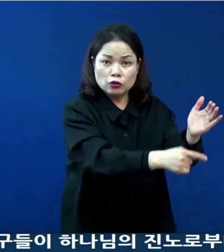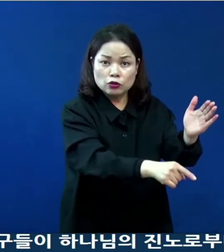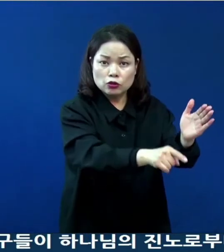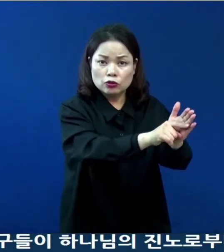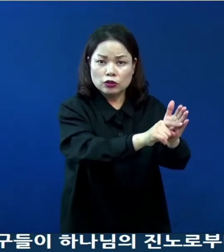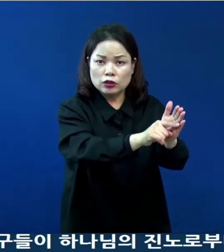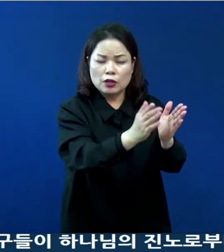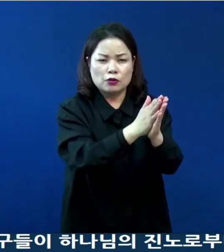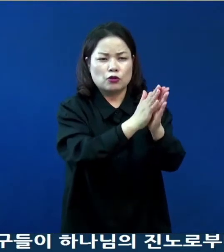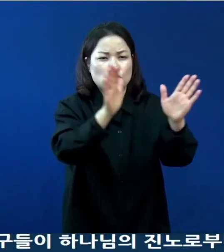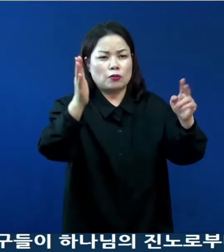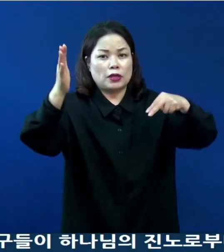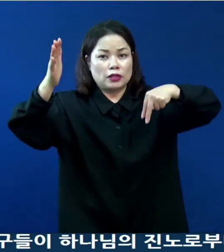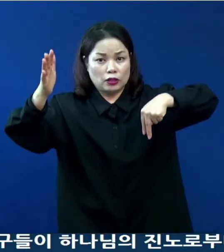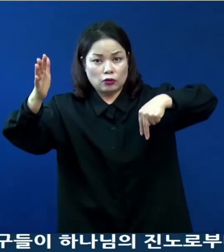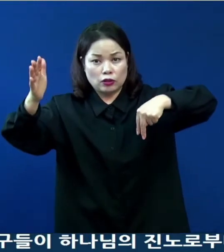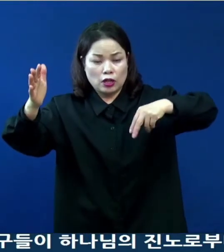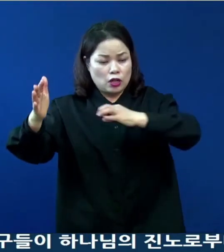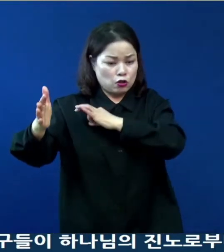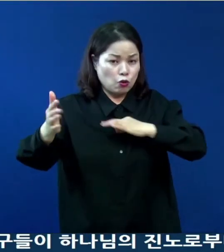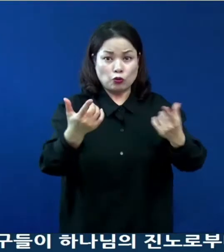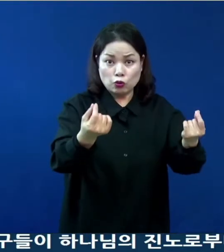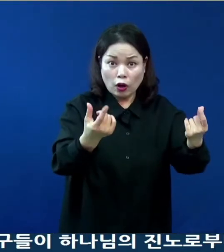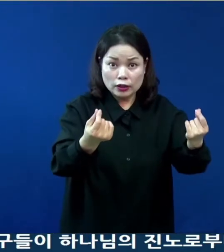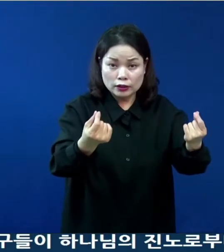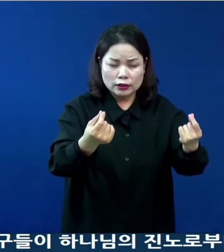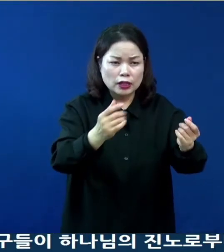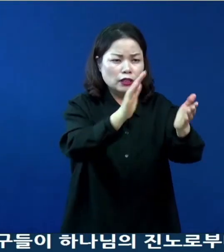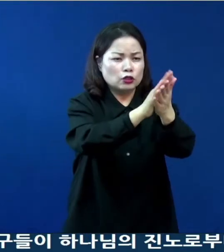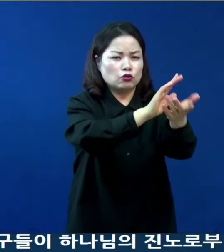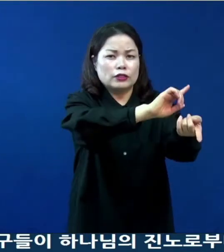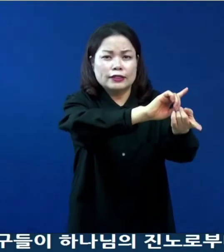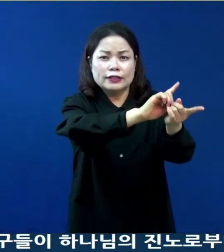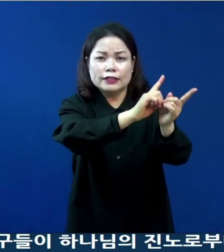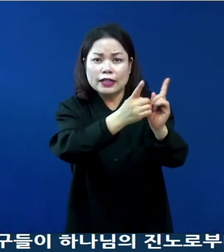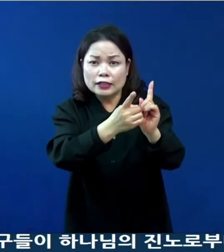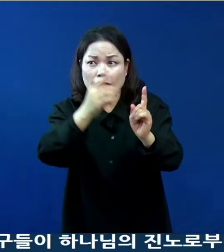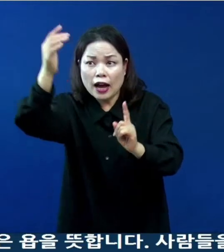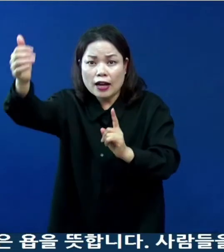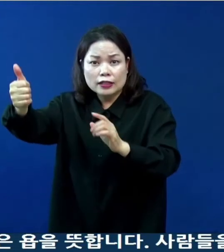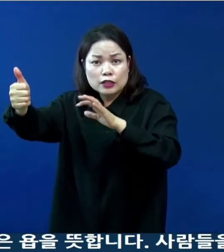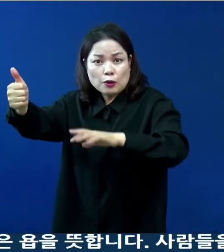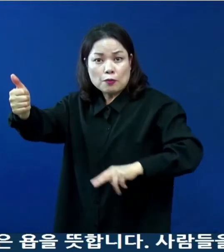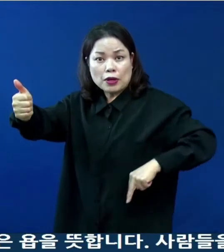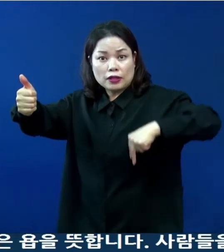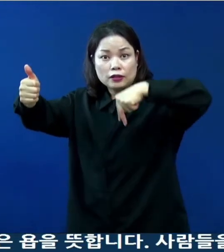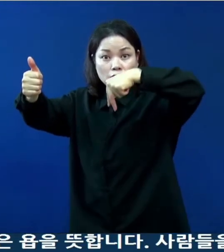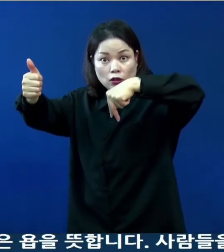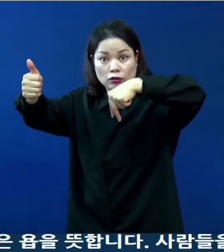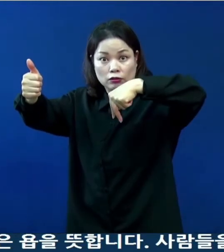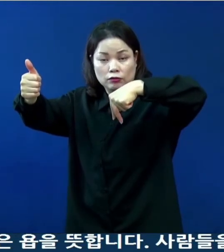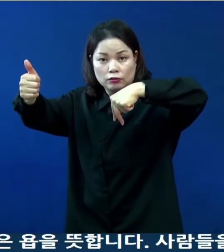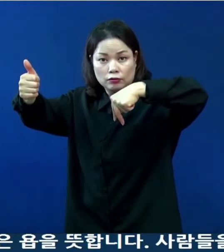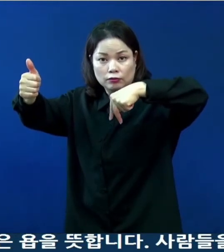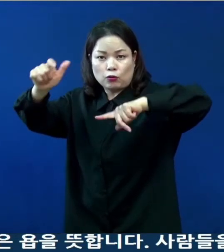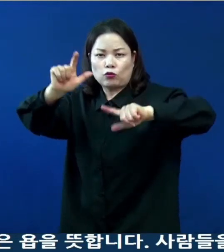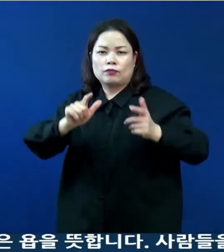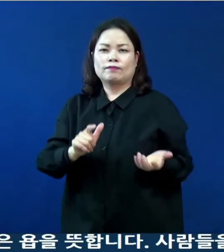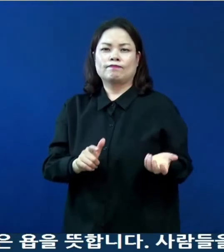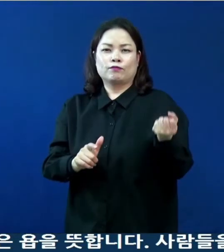섰던 것처럼 욥은 자신을 욕했던 친구들을 대신해서 하나님 앞에 서는 모습을 드디어